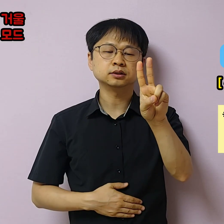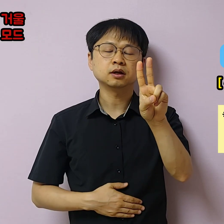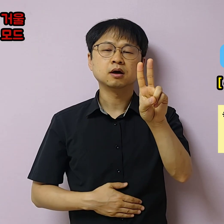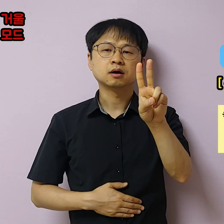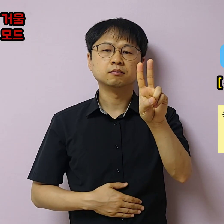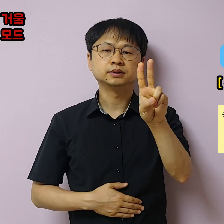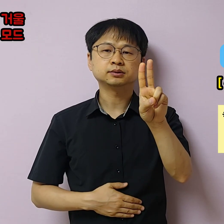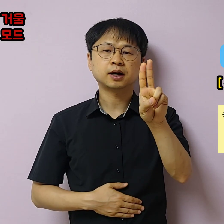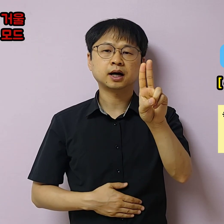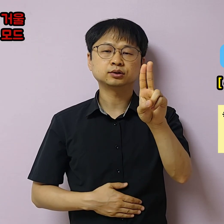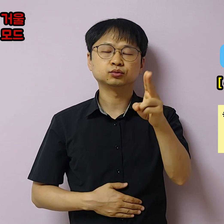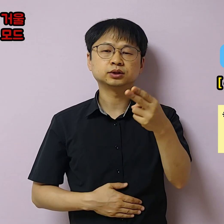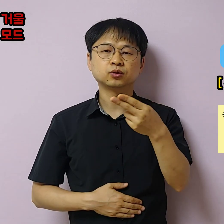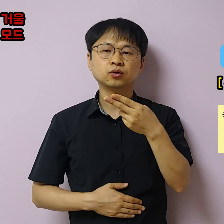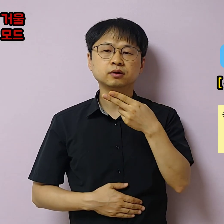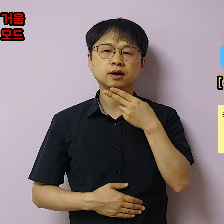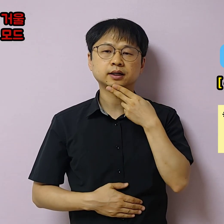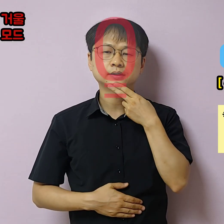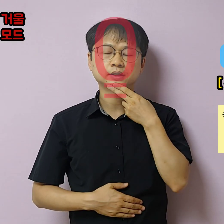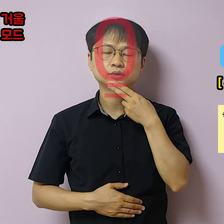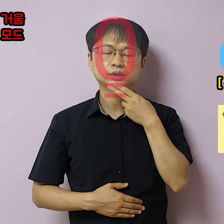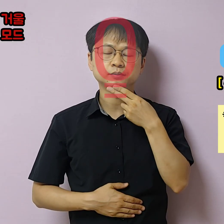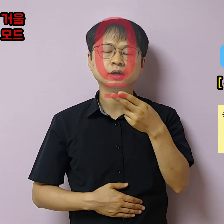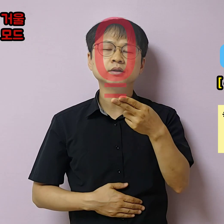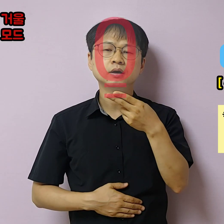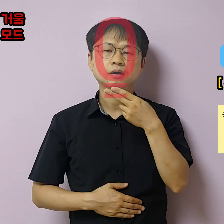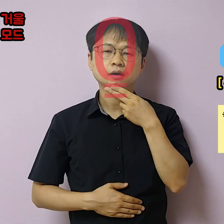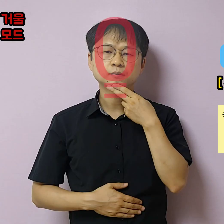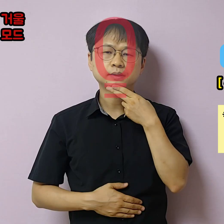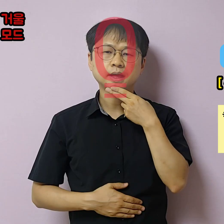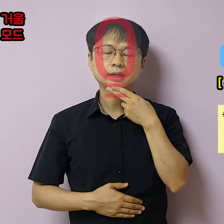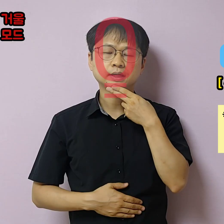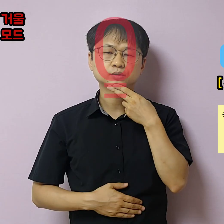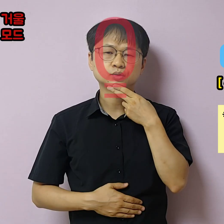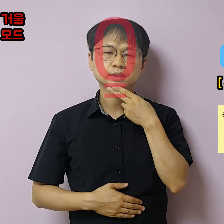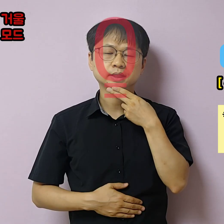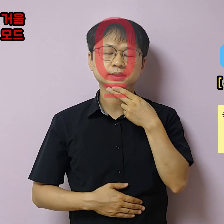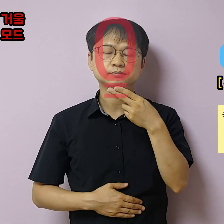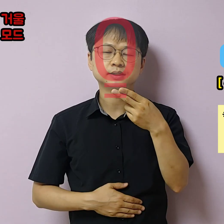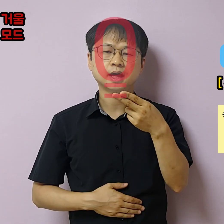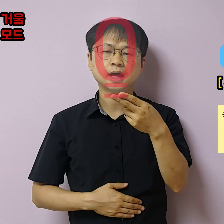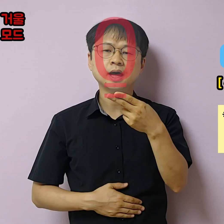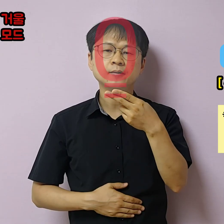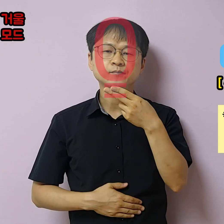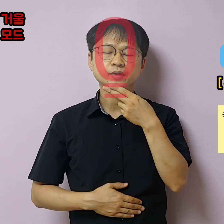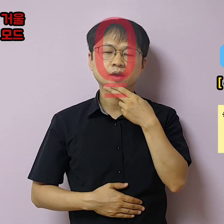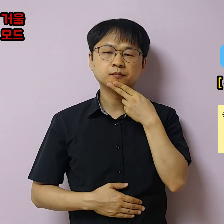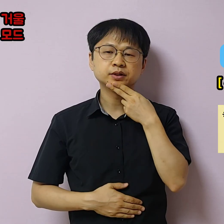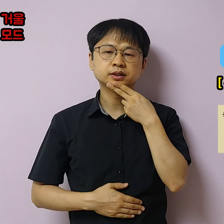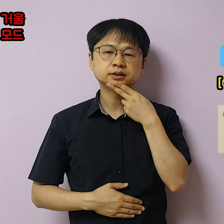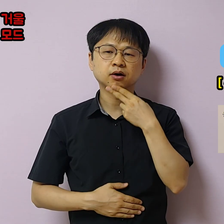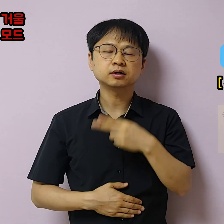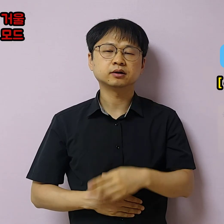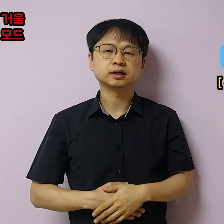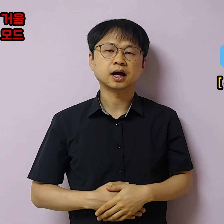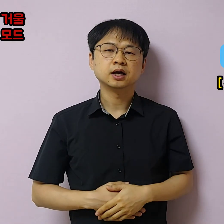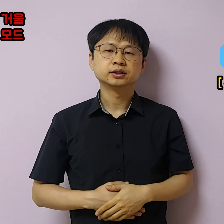수어는 검지와 중지로 턱 아래를 대주시면 없다라는 수어가 되겠습니다. 없는, 저기 어딘가,